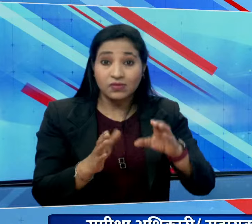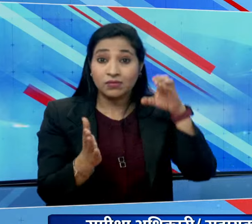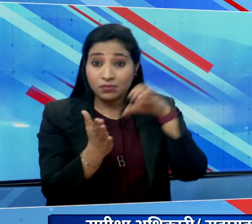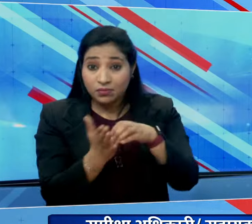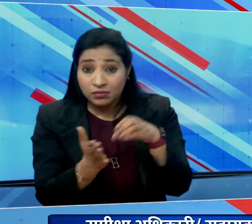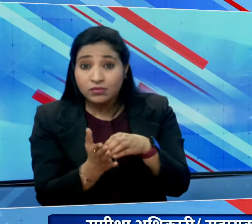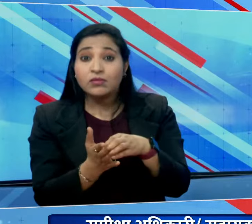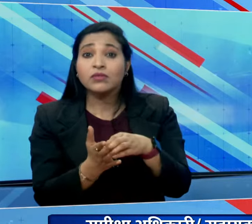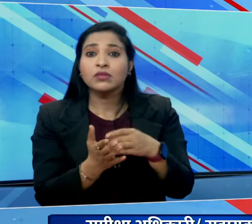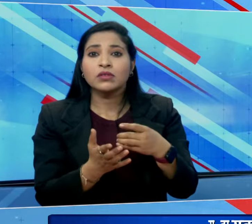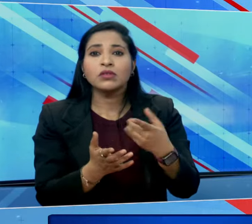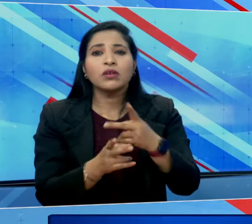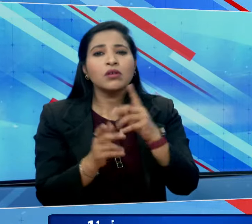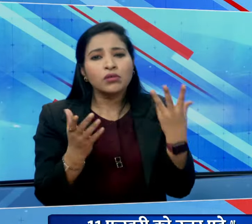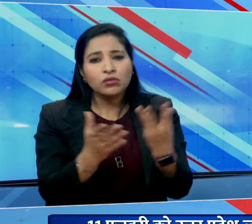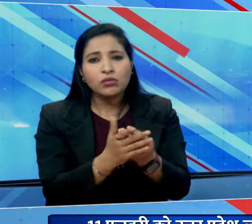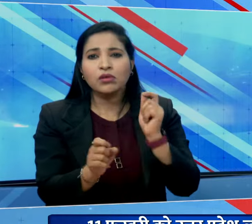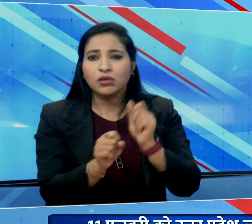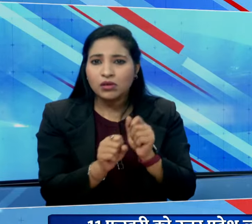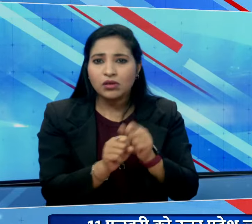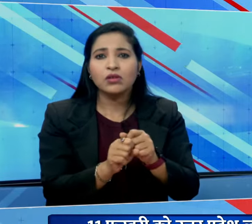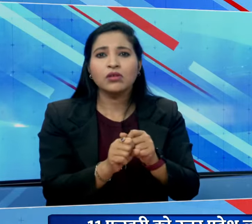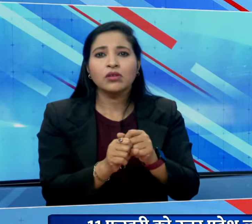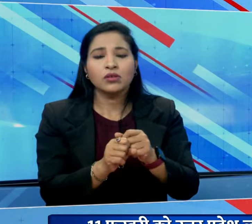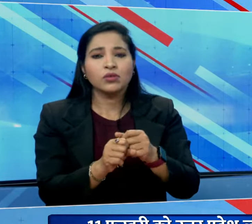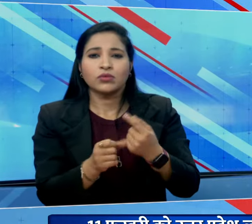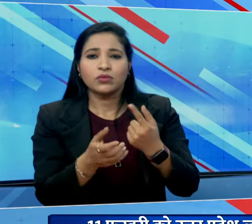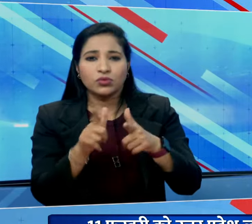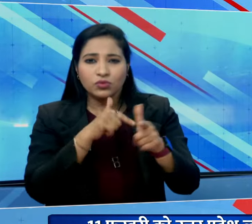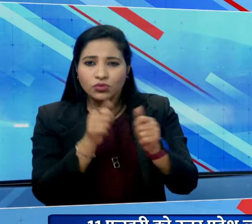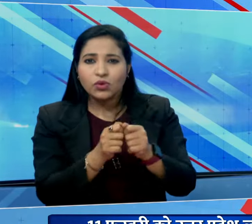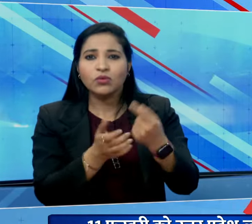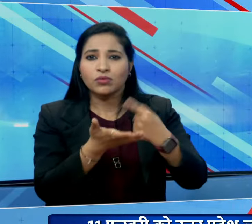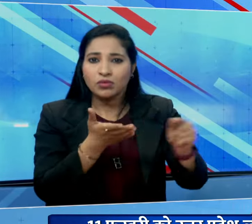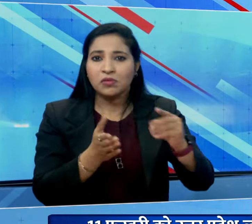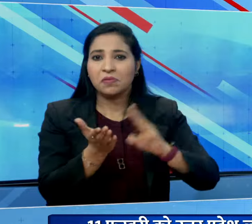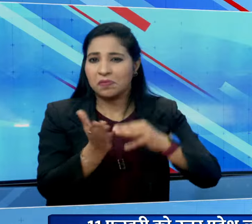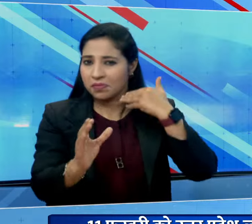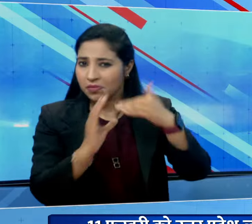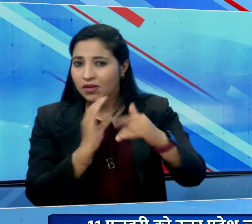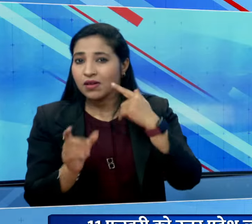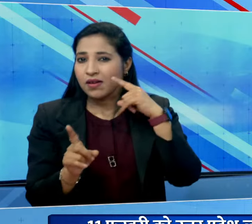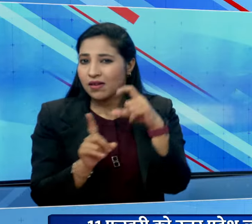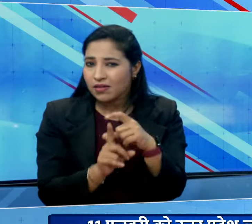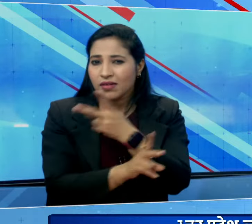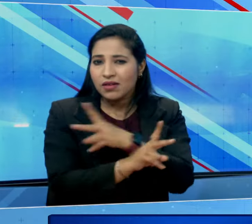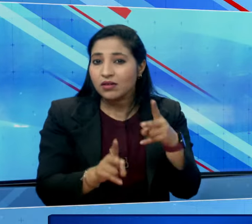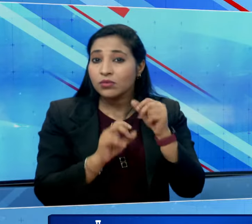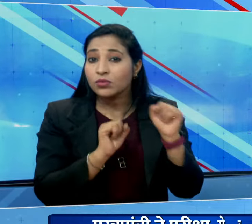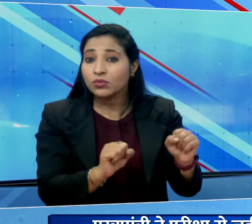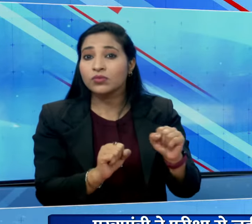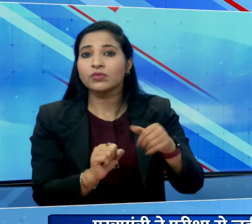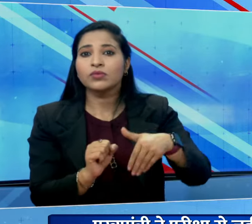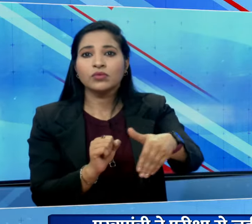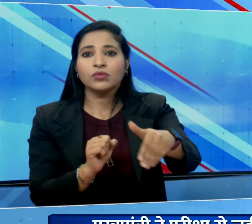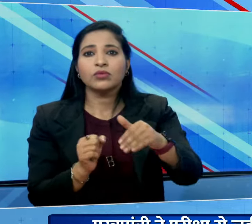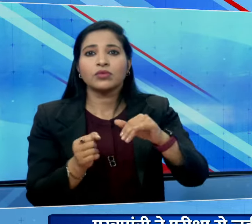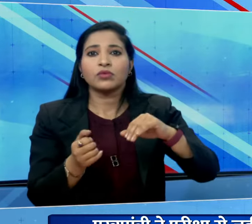पता और साक्ष सहित क्रमिक तथा नियुक्ति विभाग की ईमेल आईडी जो कि एसईसी